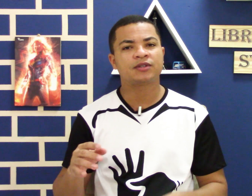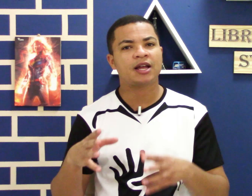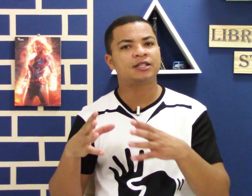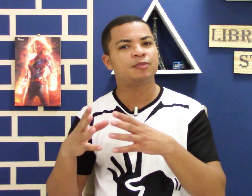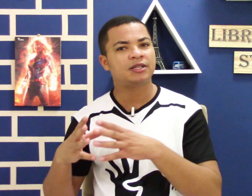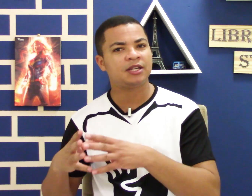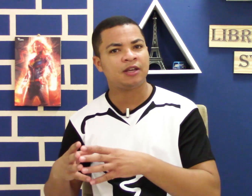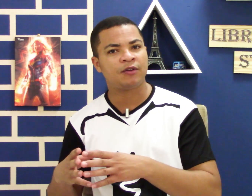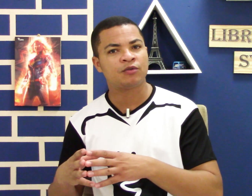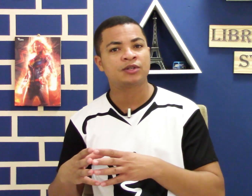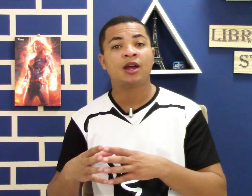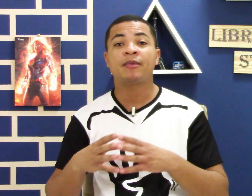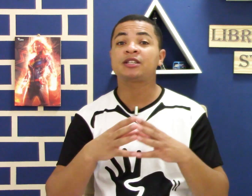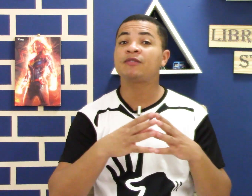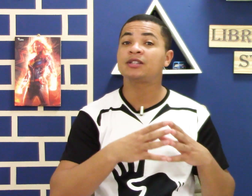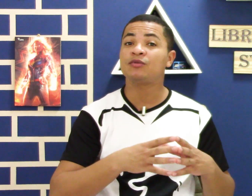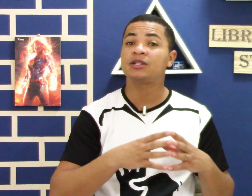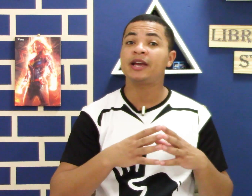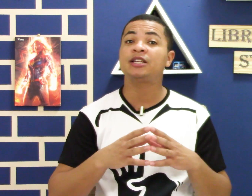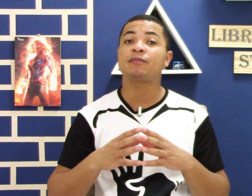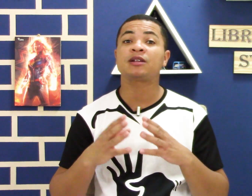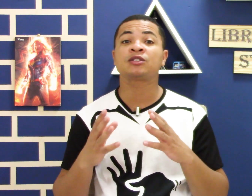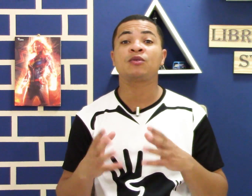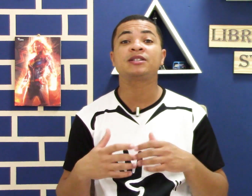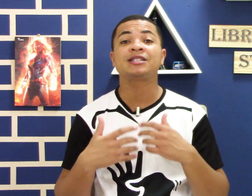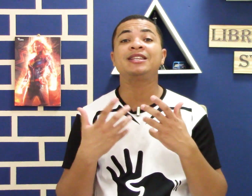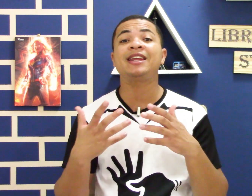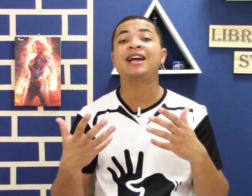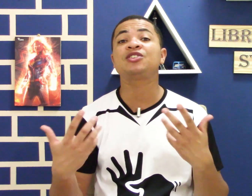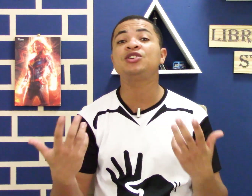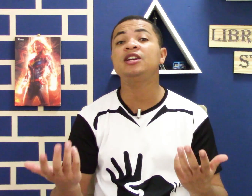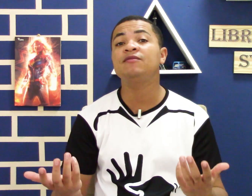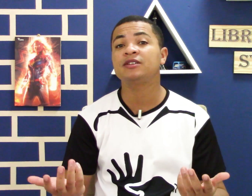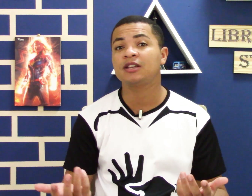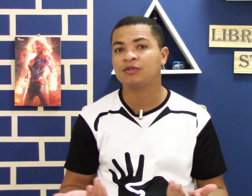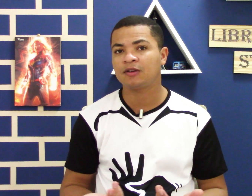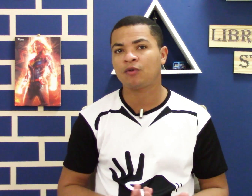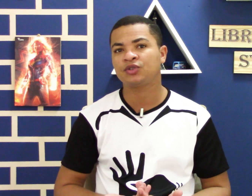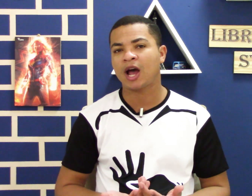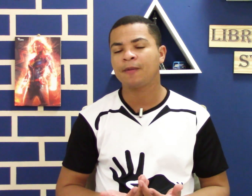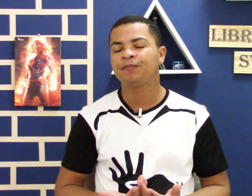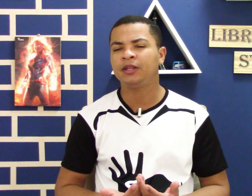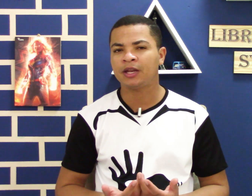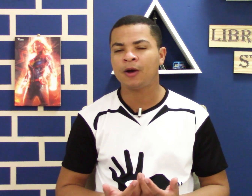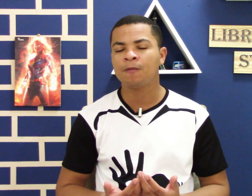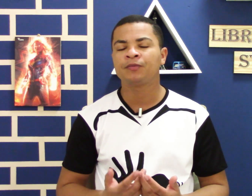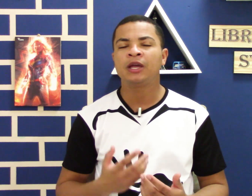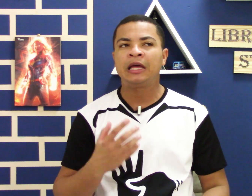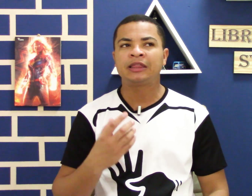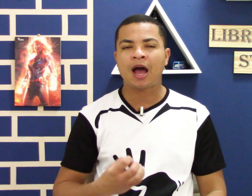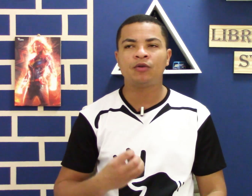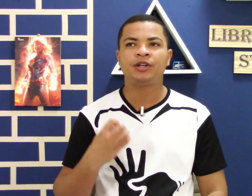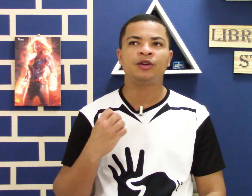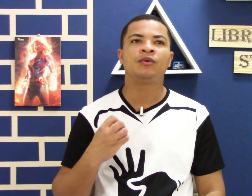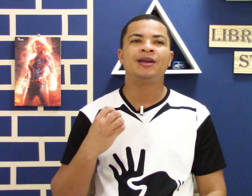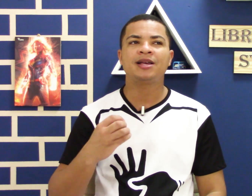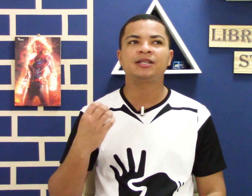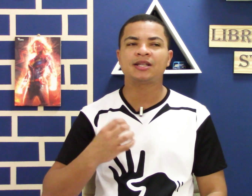sinais específicos, mas que você usa eles para as coisas negativas que você for usar. Entendeu? Tá, Rodrigo, esses sinais eu